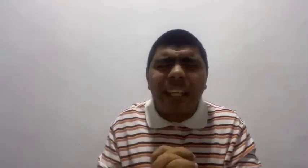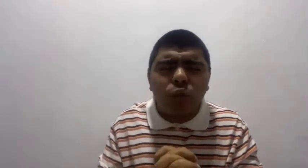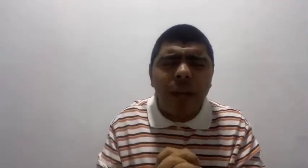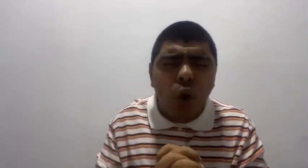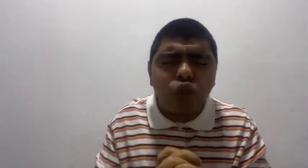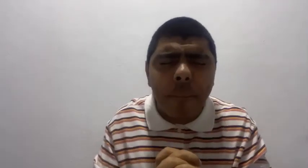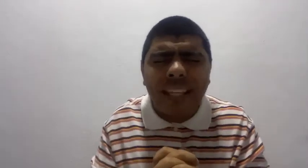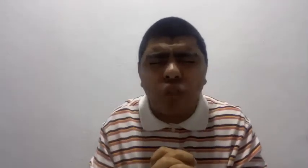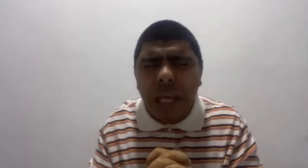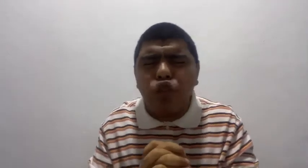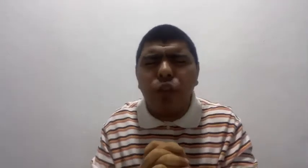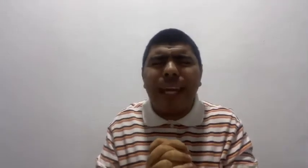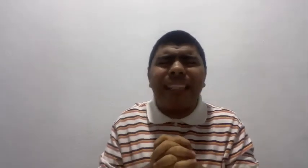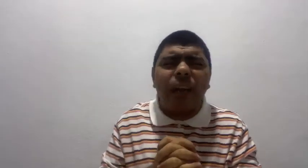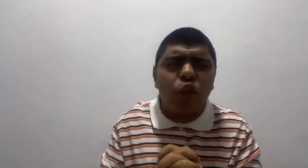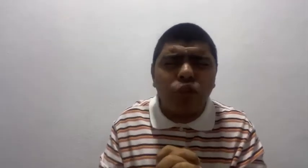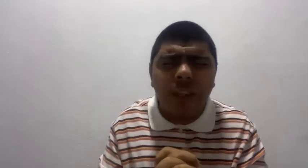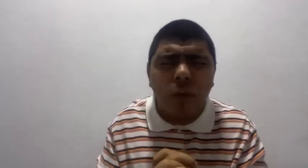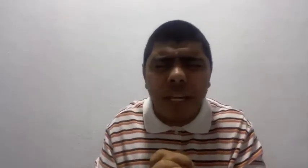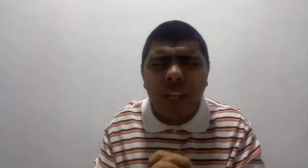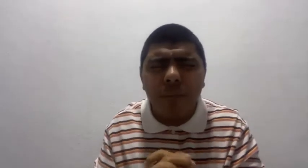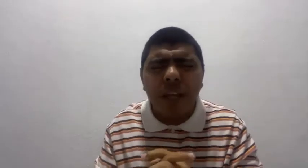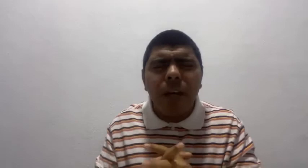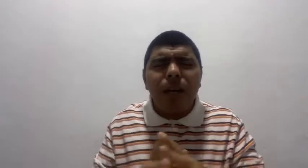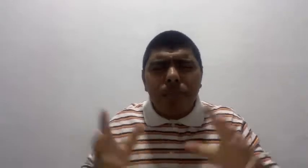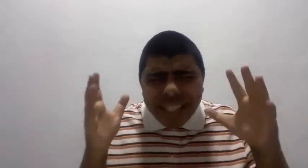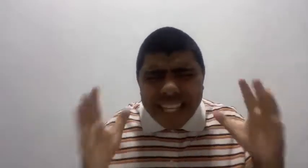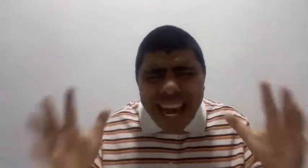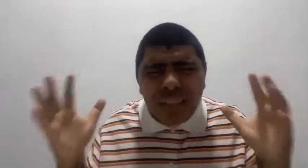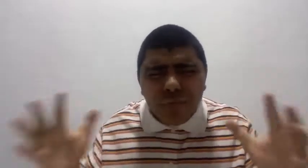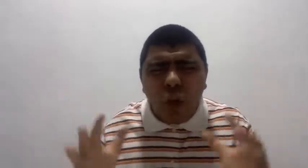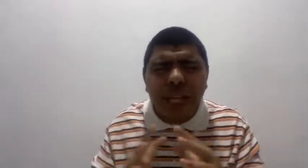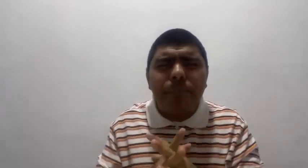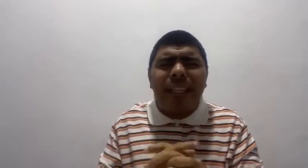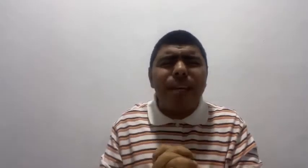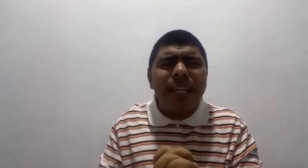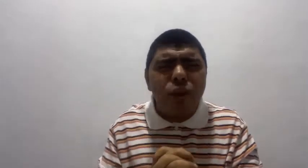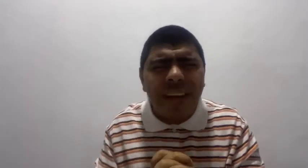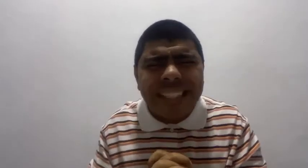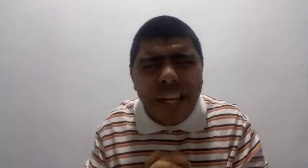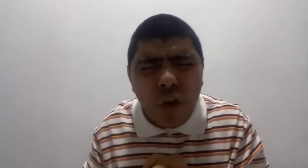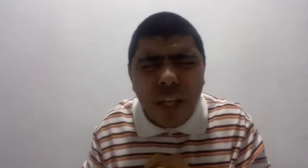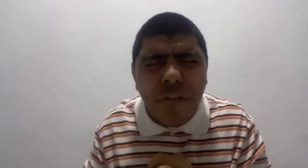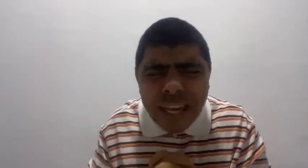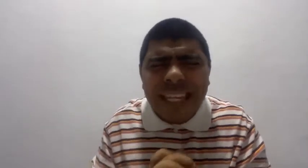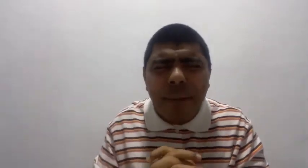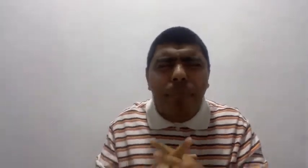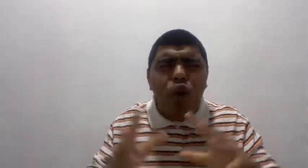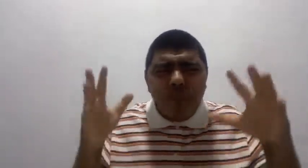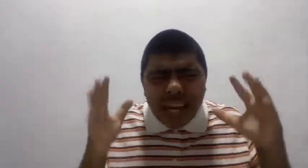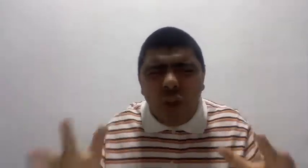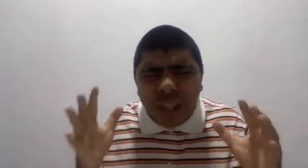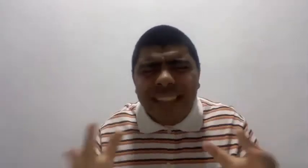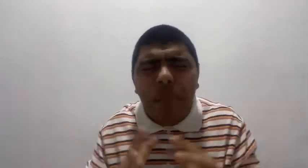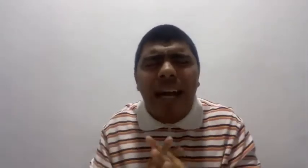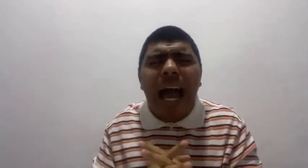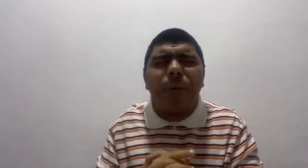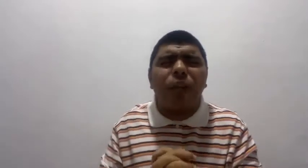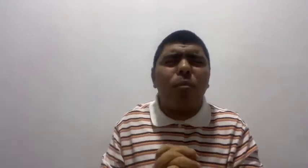tu hermosa presencia en esta noche, Dios mío, pidiéndote, Padre mío, que te glorifiques por medio de esta palabra, Dios